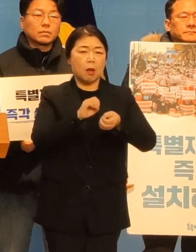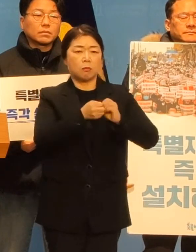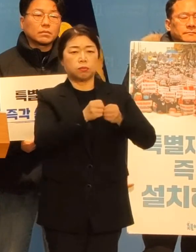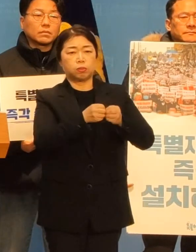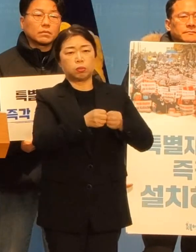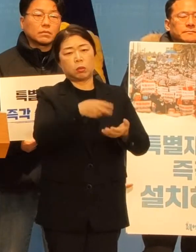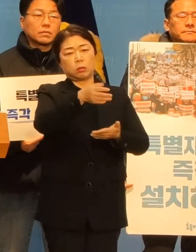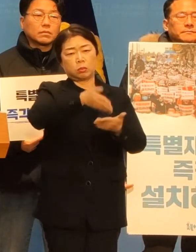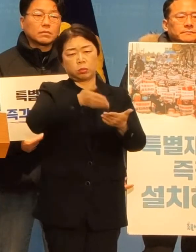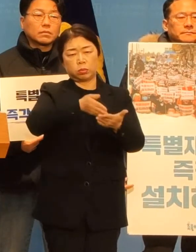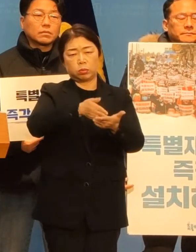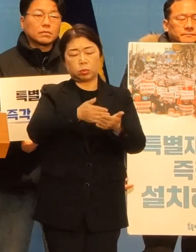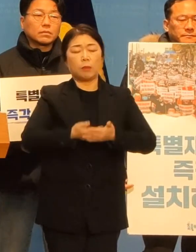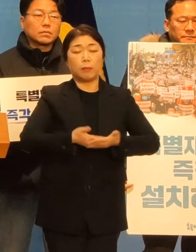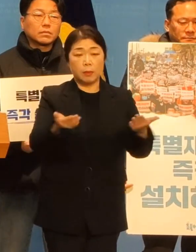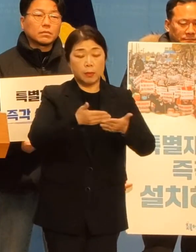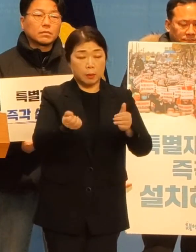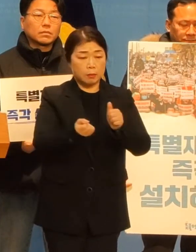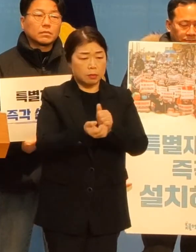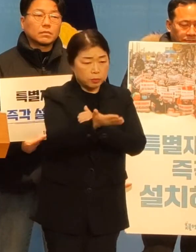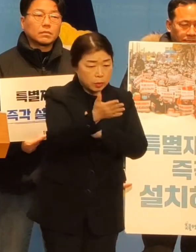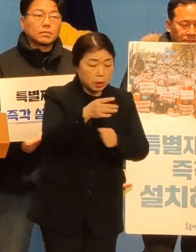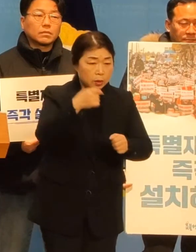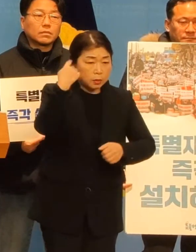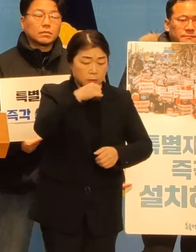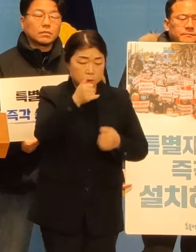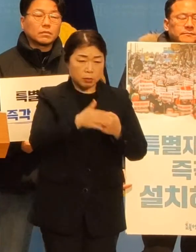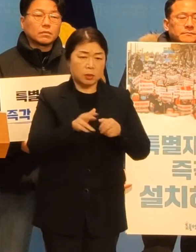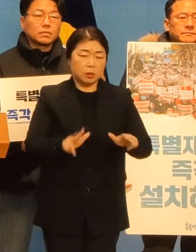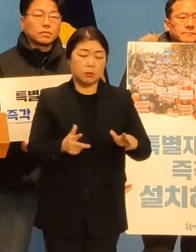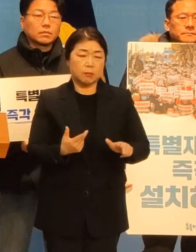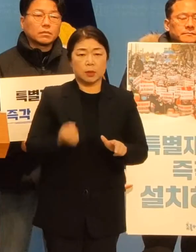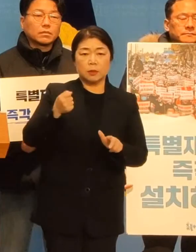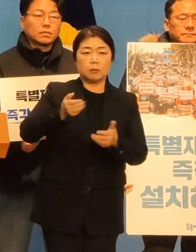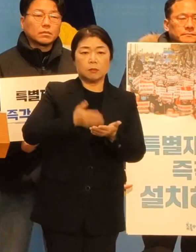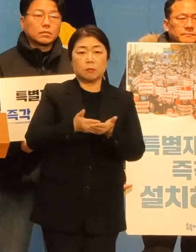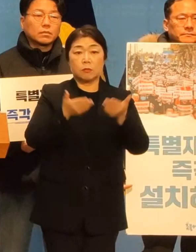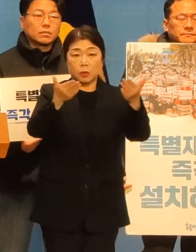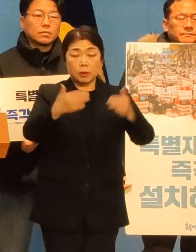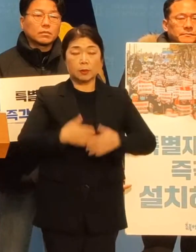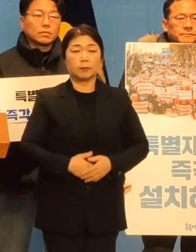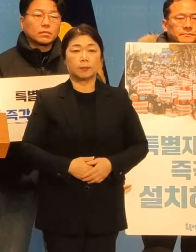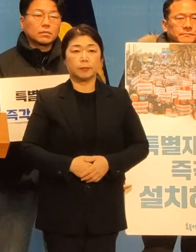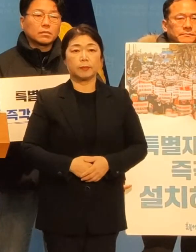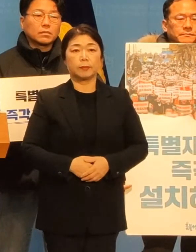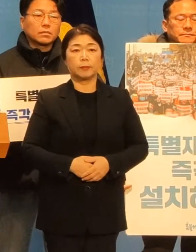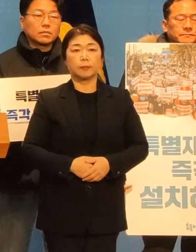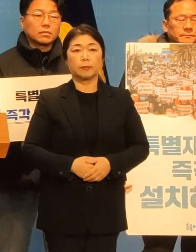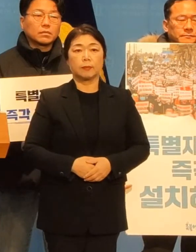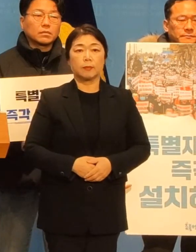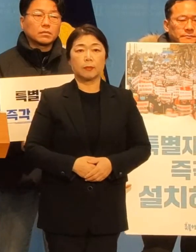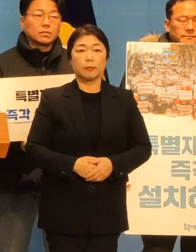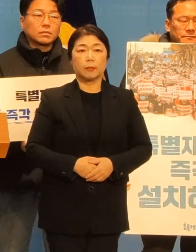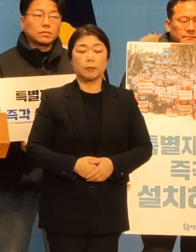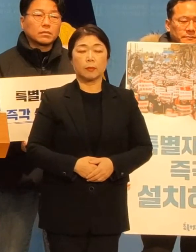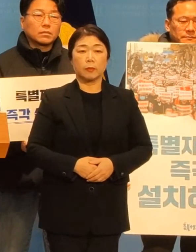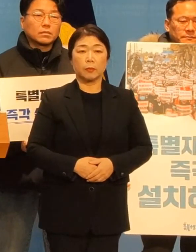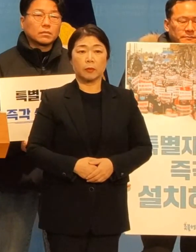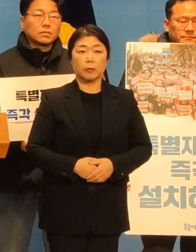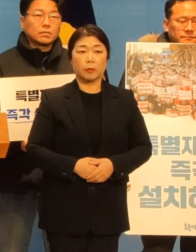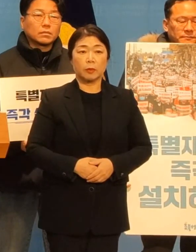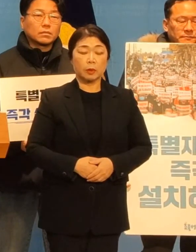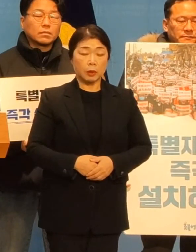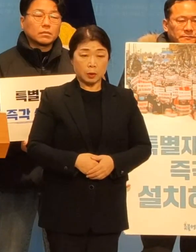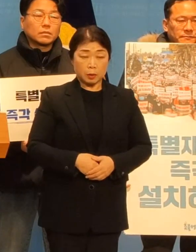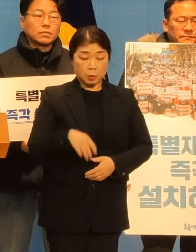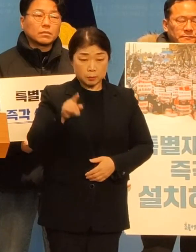써대는 것 같은 이런 느낌을 받았습니다. 그래서 긴급 기자회견을 잡았는데요. 몇 가지만 말씀드리겠습니다. 무작위